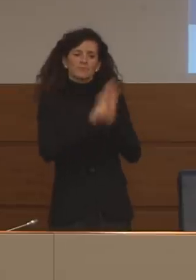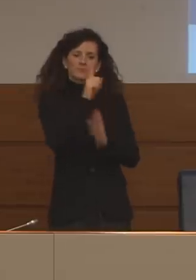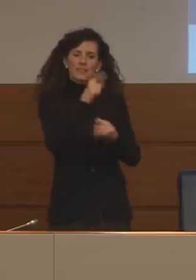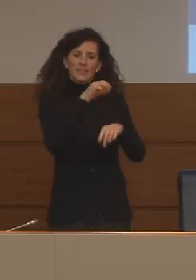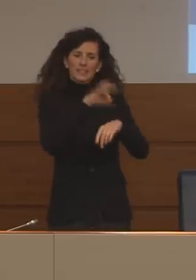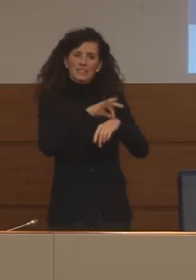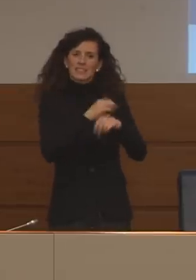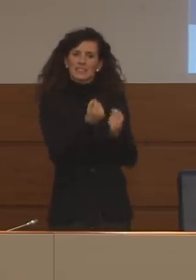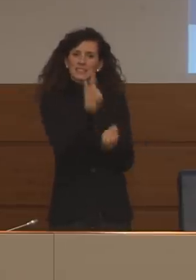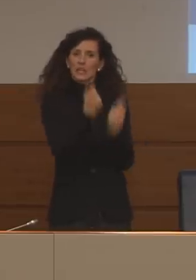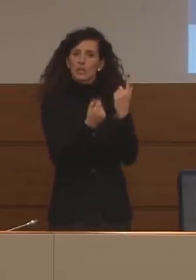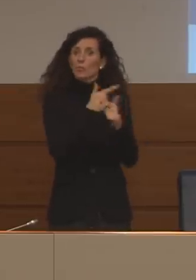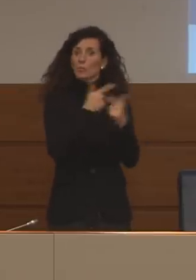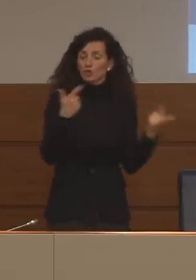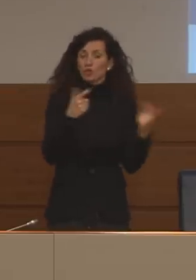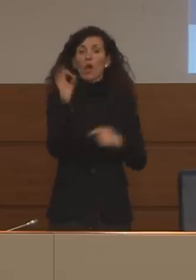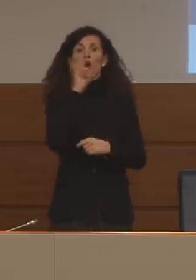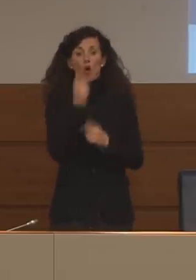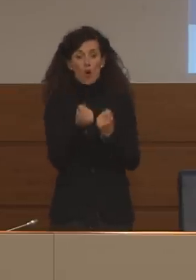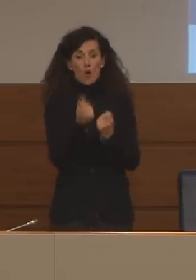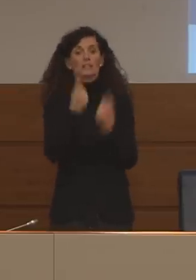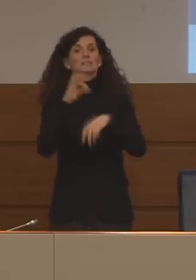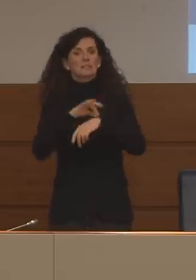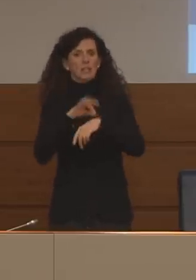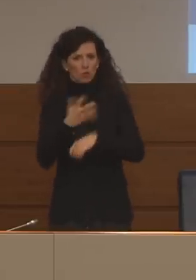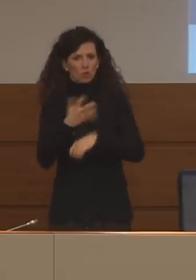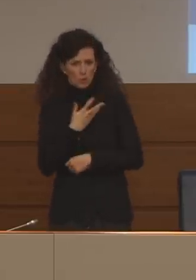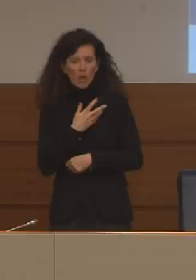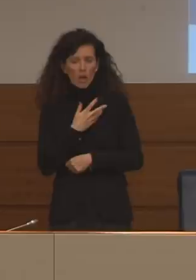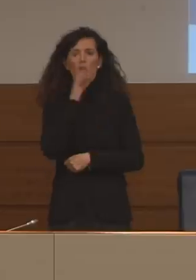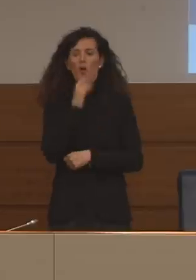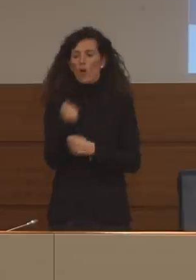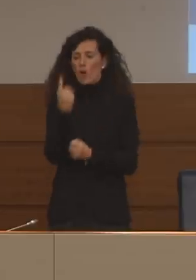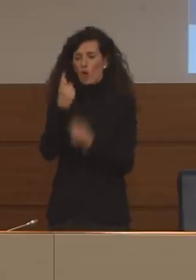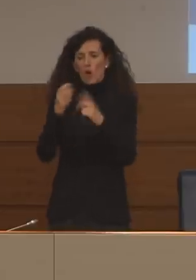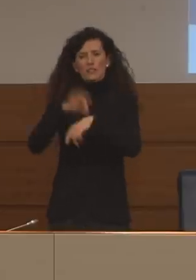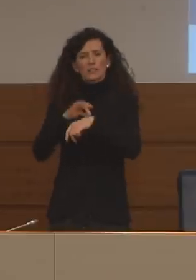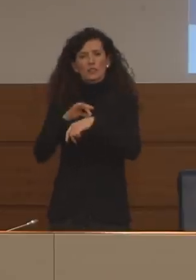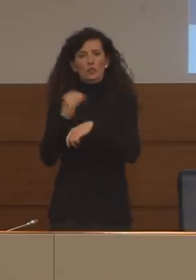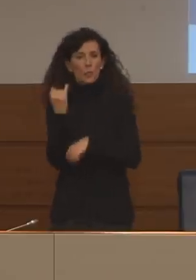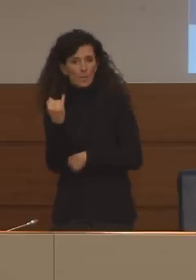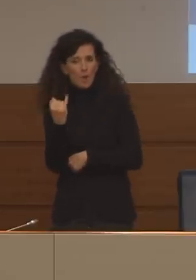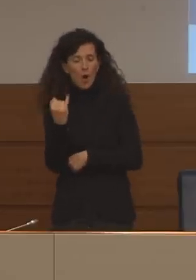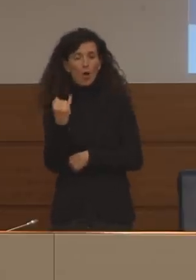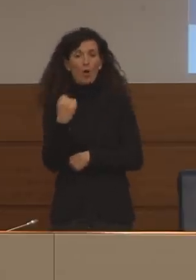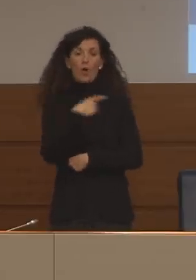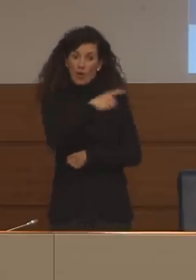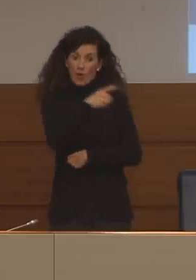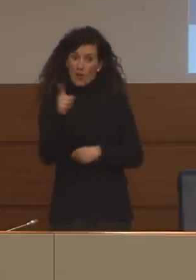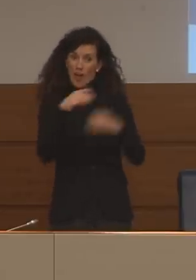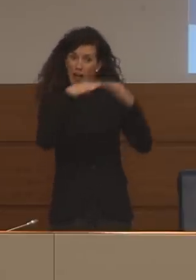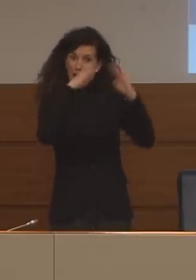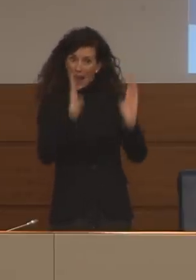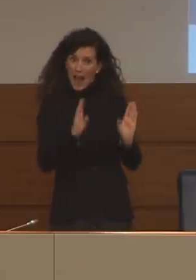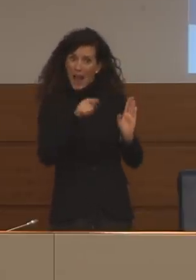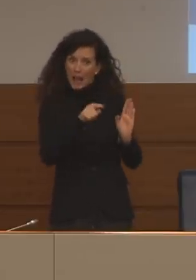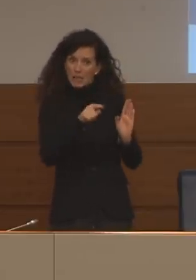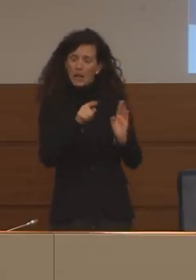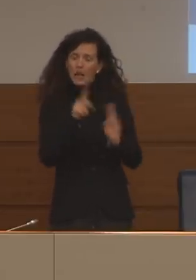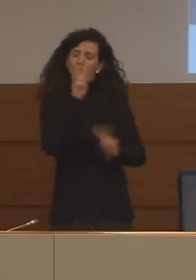con sintomi o con pochi sintomi che il loro comportamento a casa sia molto molto